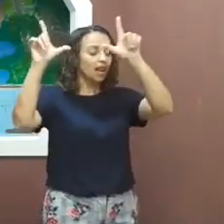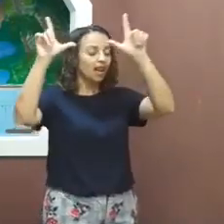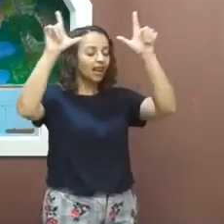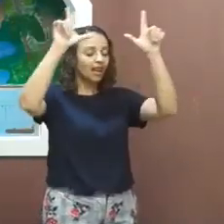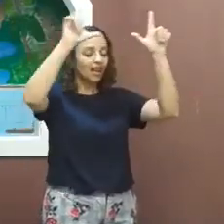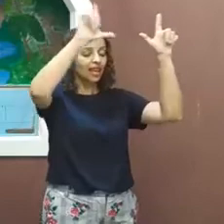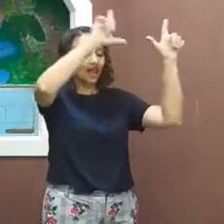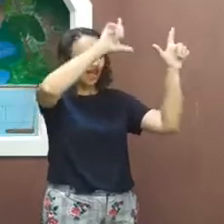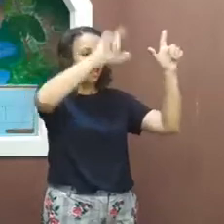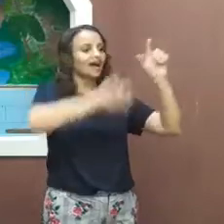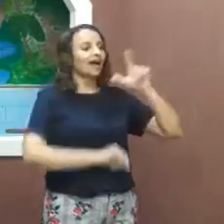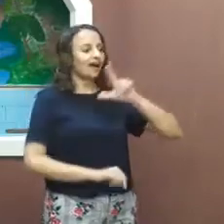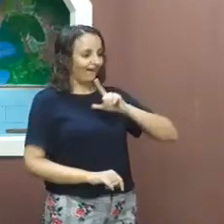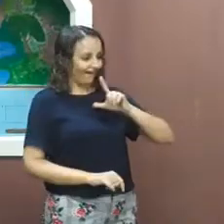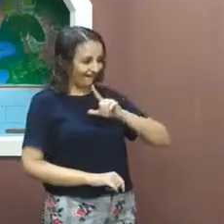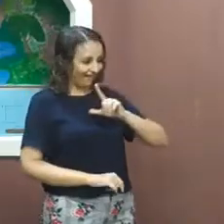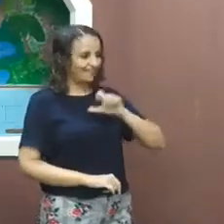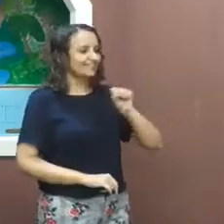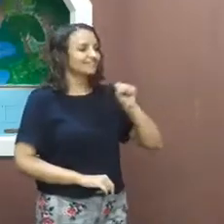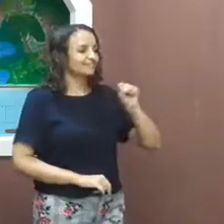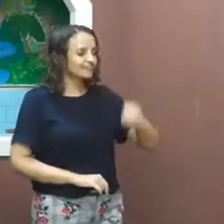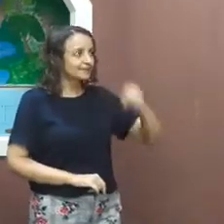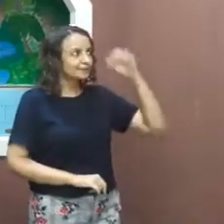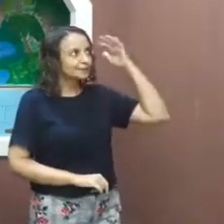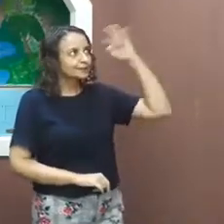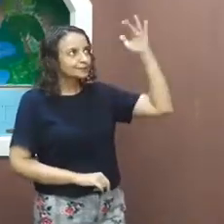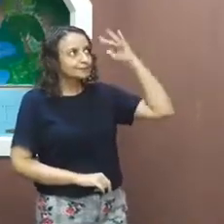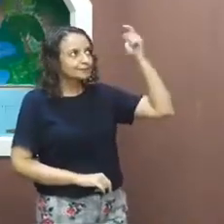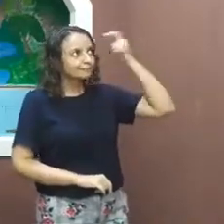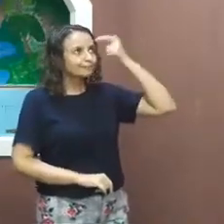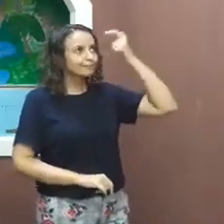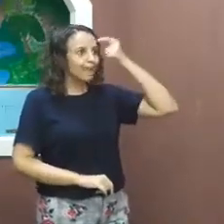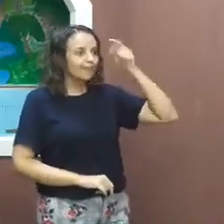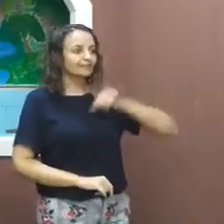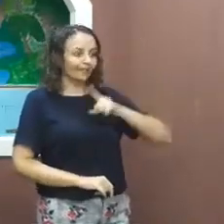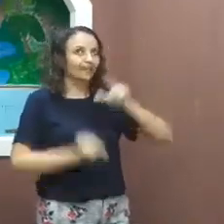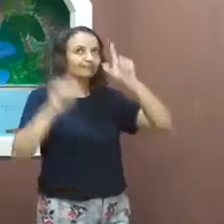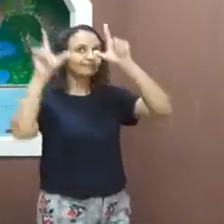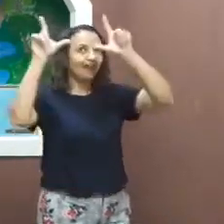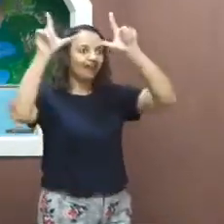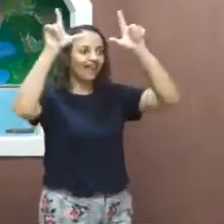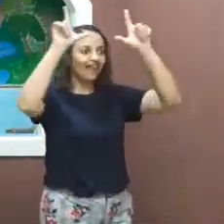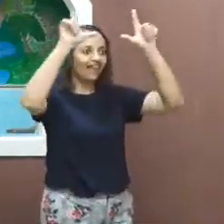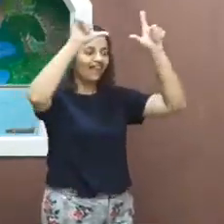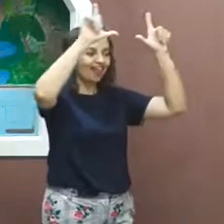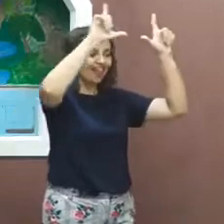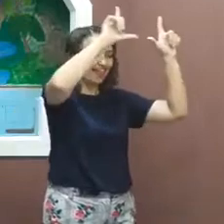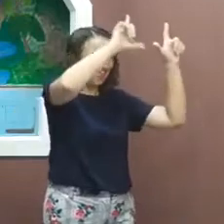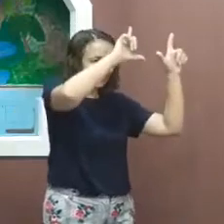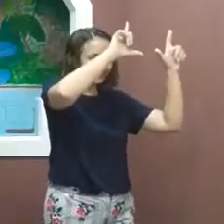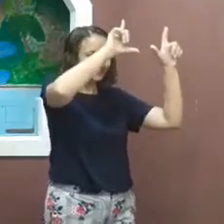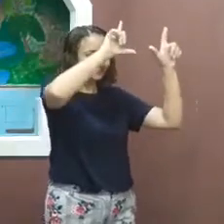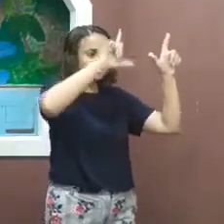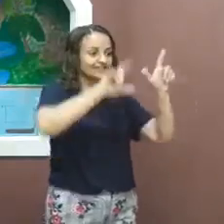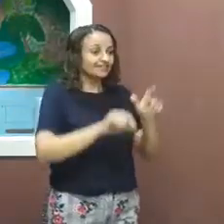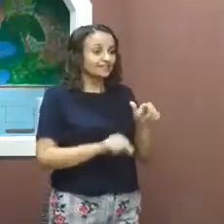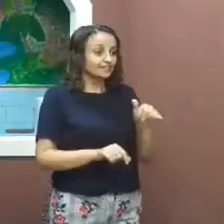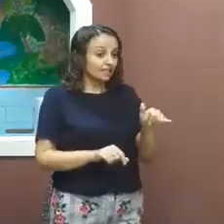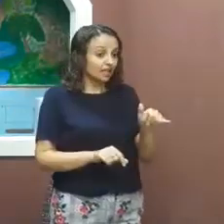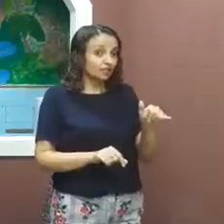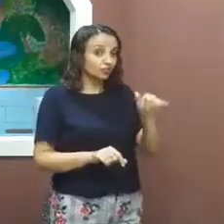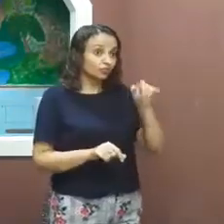gente vê, mas muito daquilo que a gente pensa, que a gente começa a acumular o pensamento,